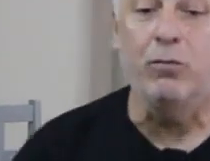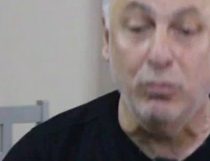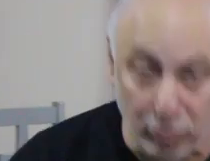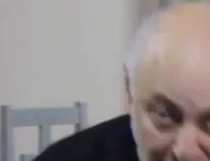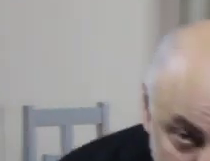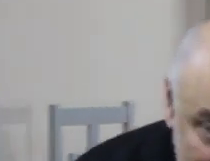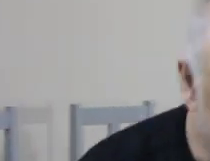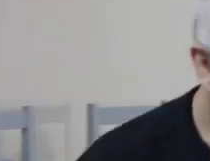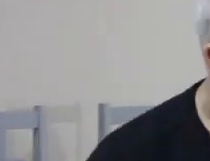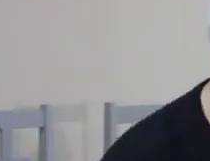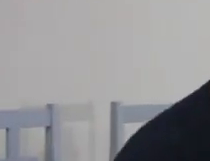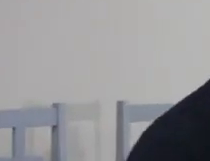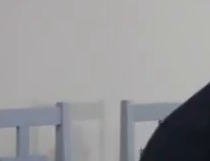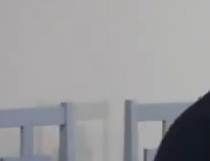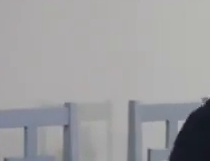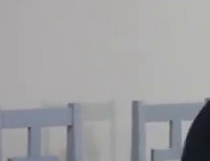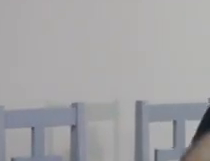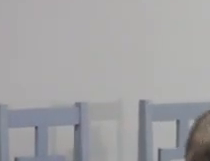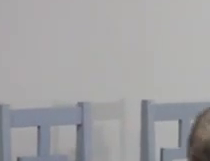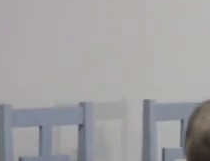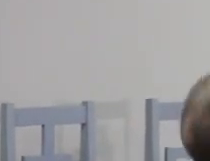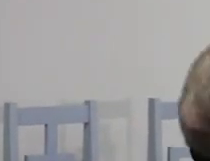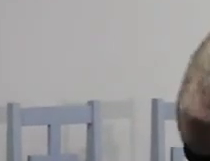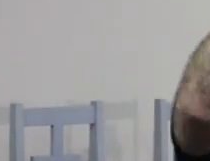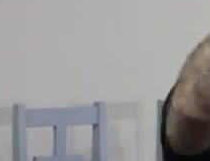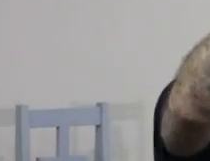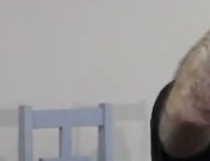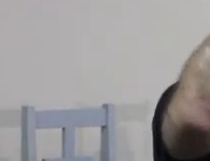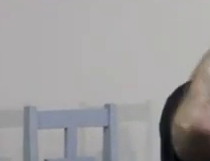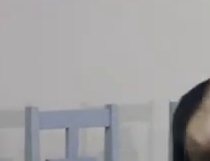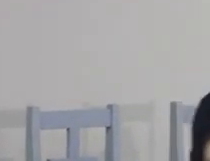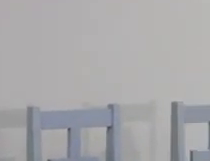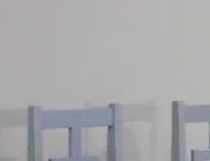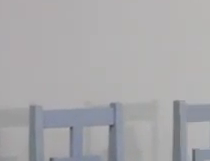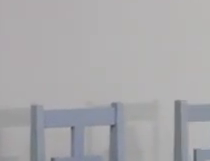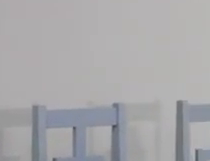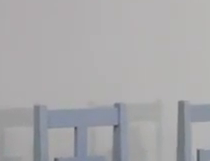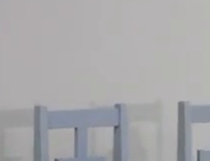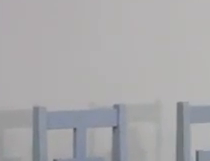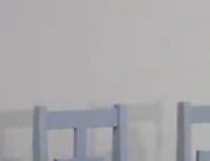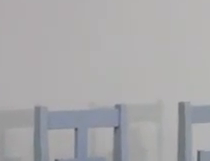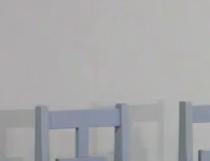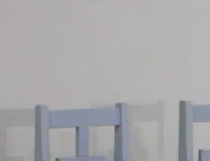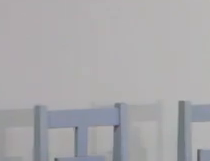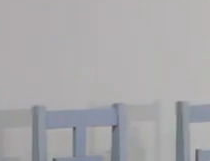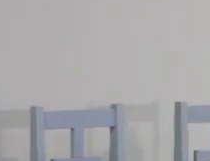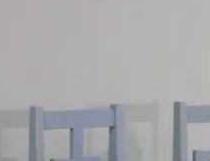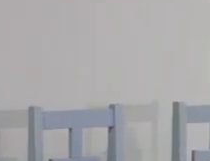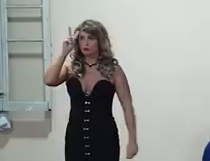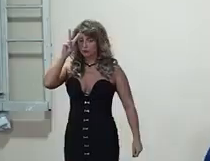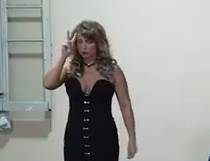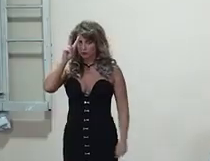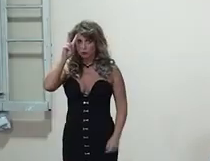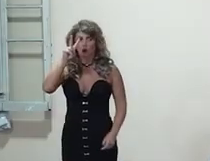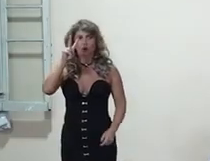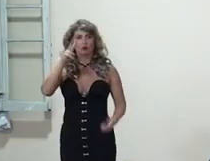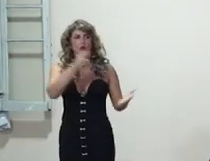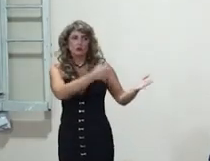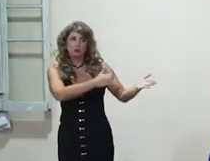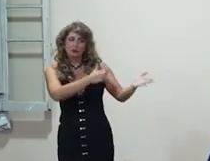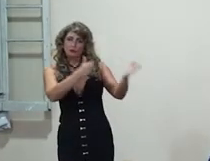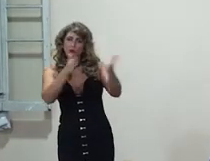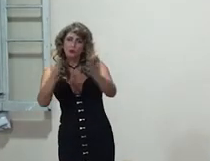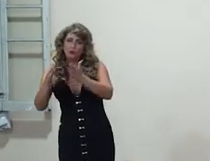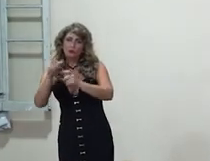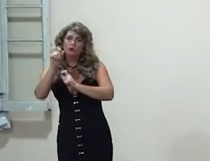com a Funcultur. Muito bem, começava aí a nossa história. E nesse período,